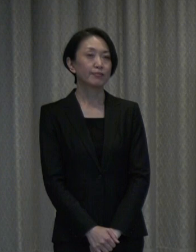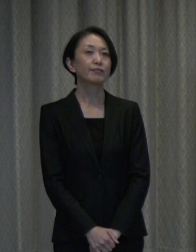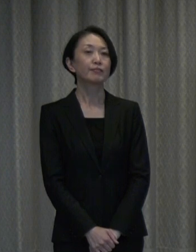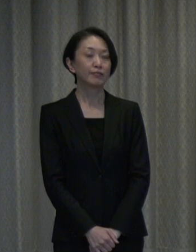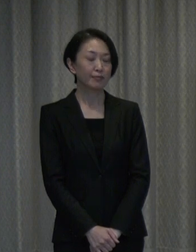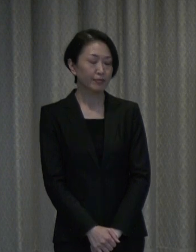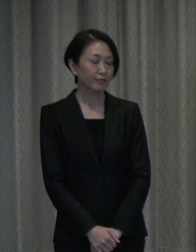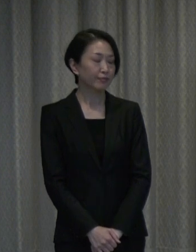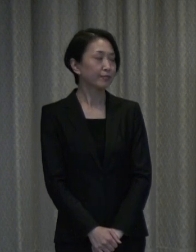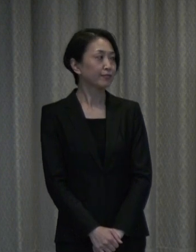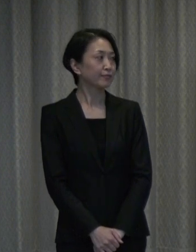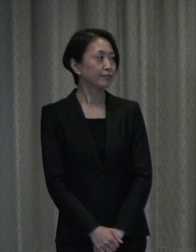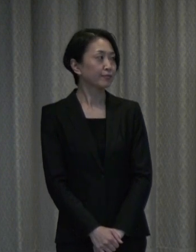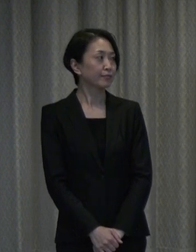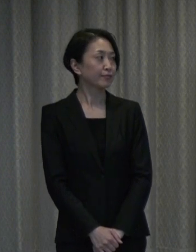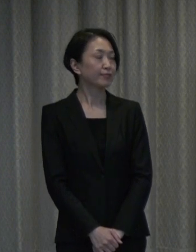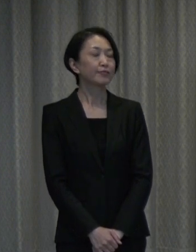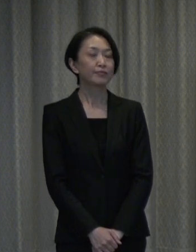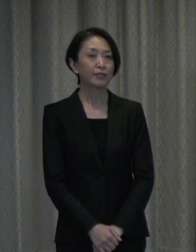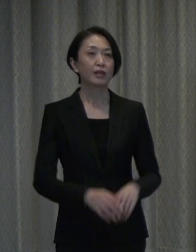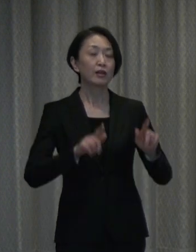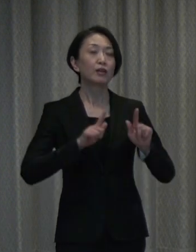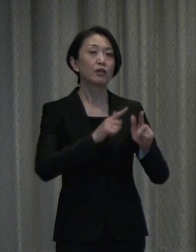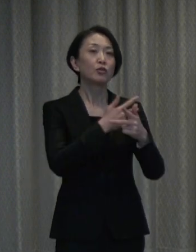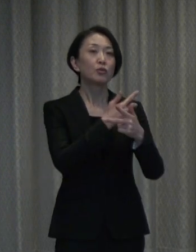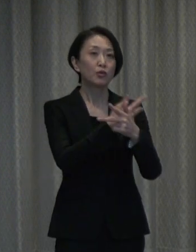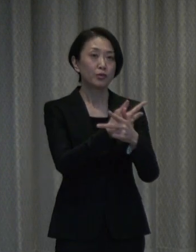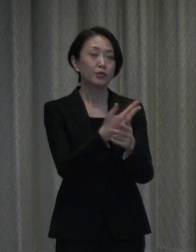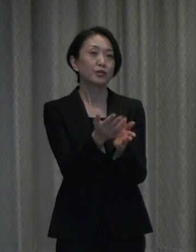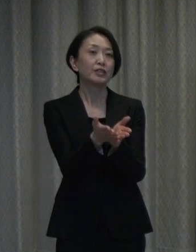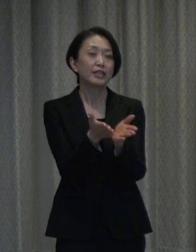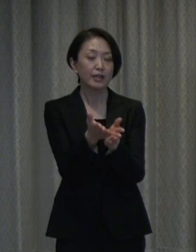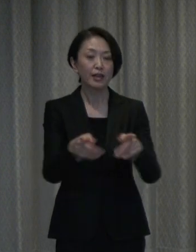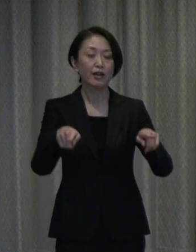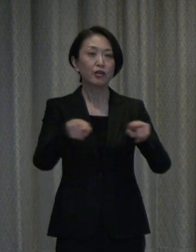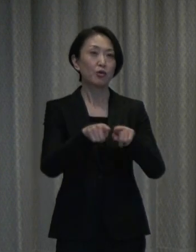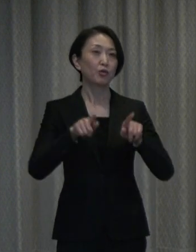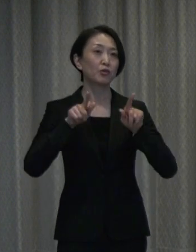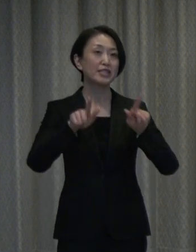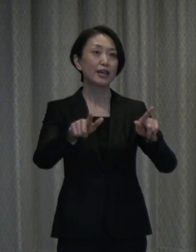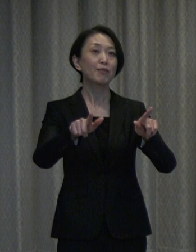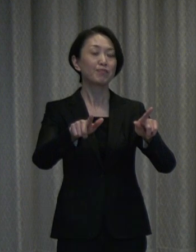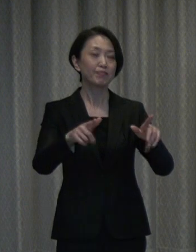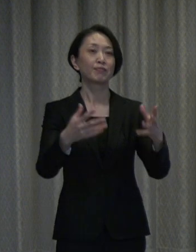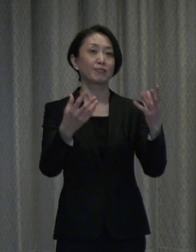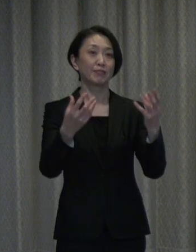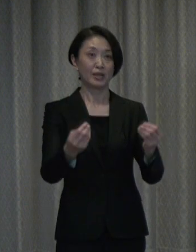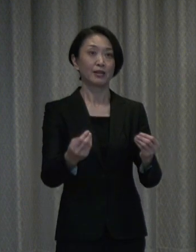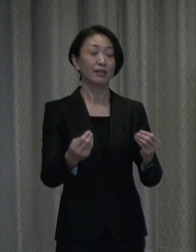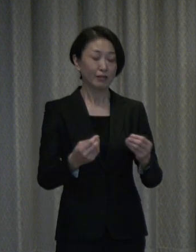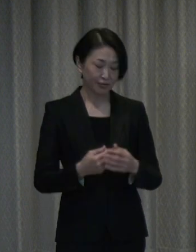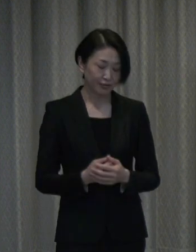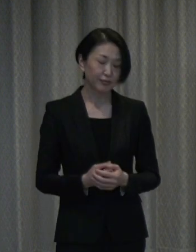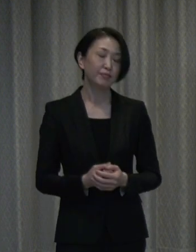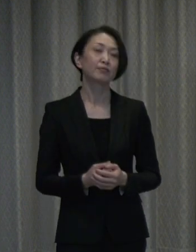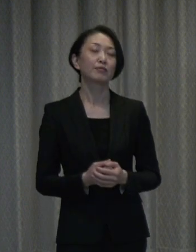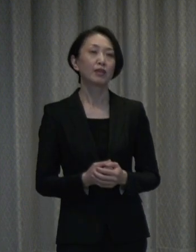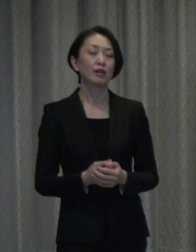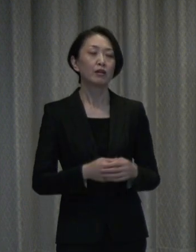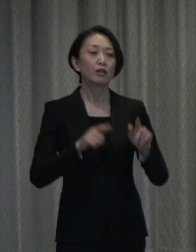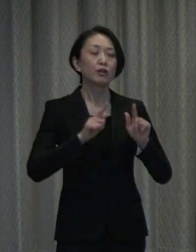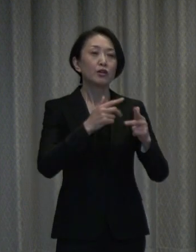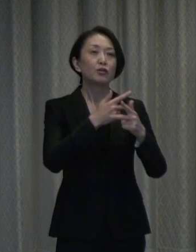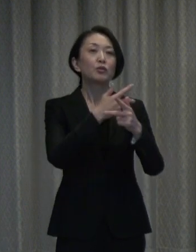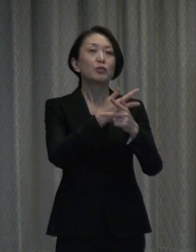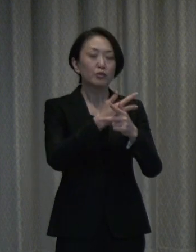先般、東北新潟共同宣言を発出をいたしました。東北